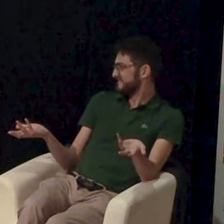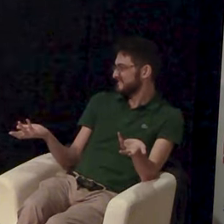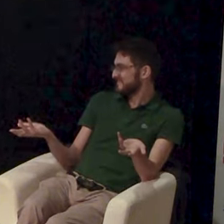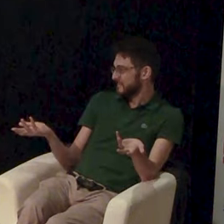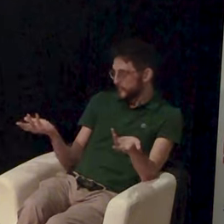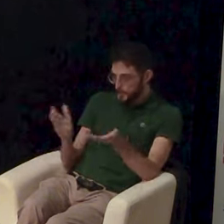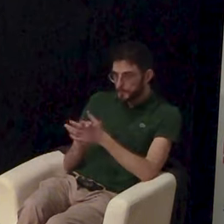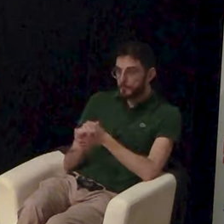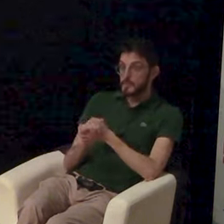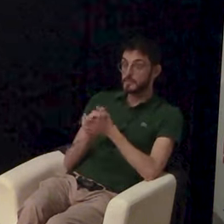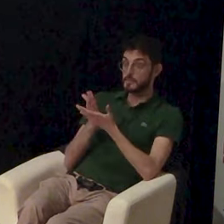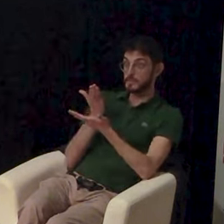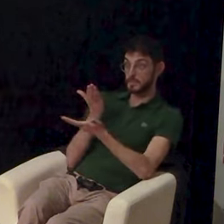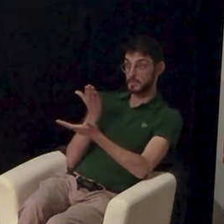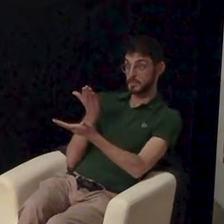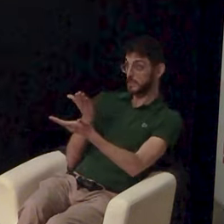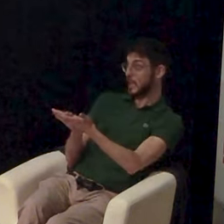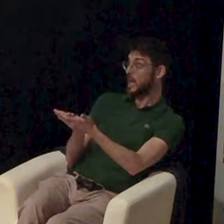quoi. Voilà.